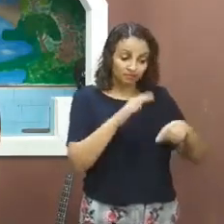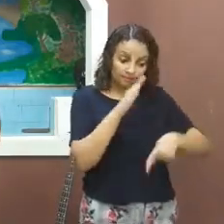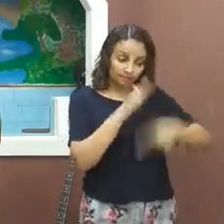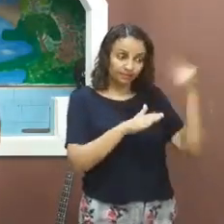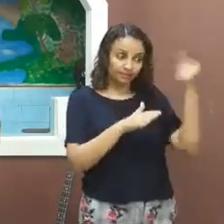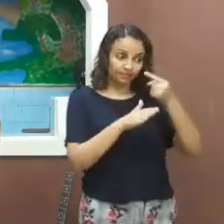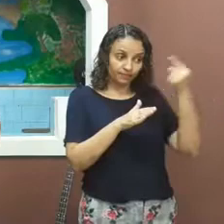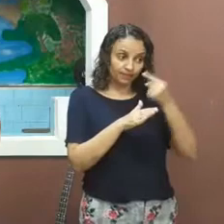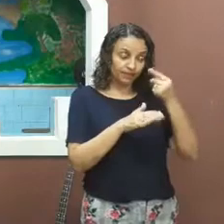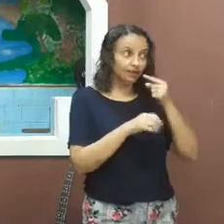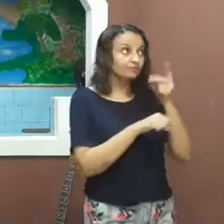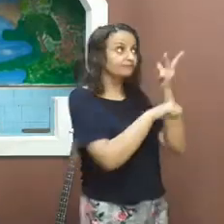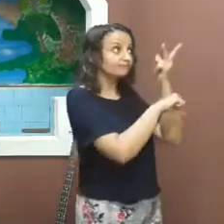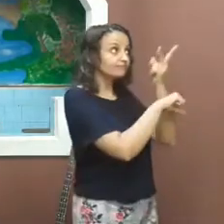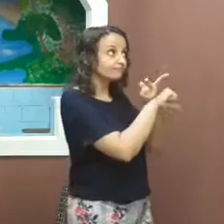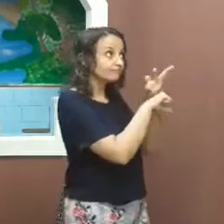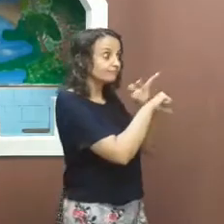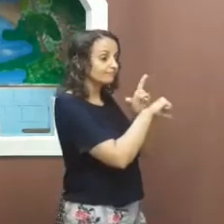lugar,